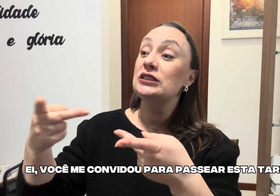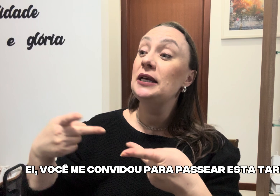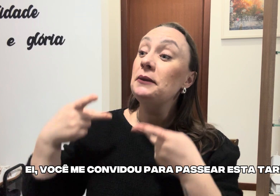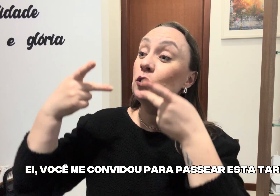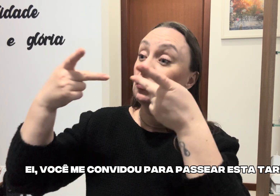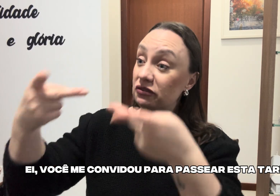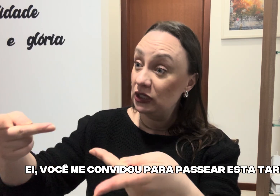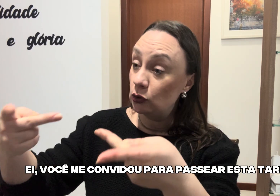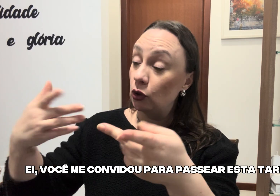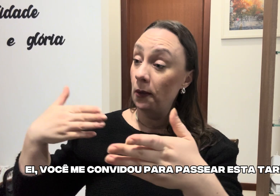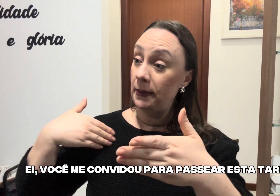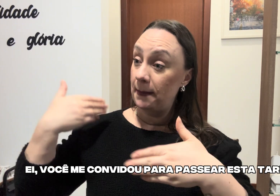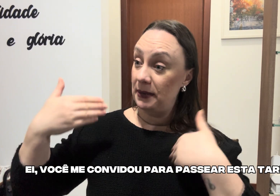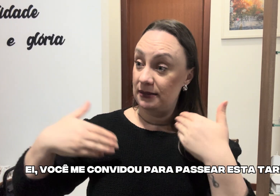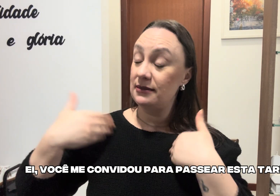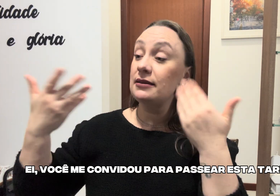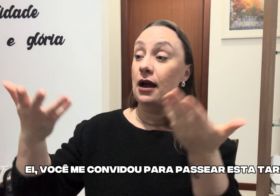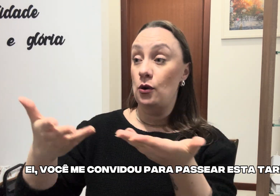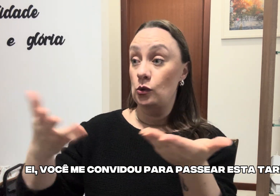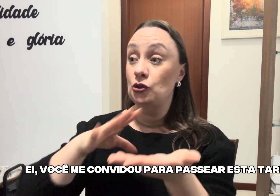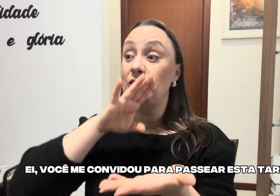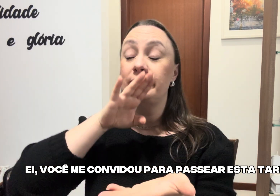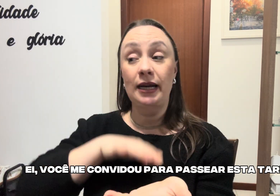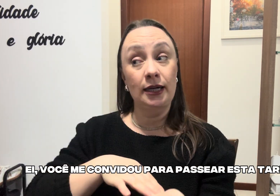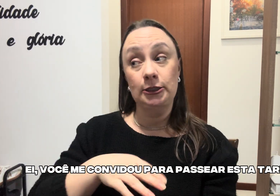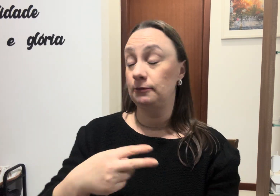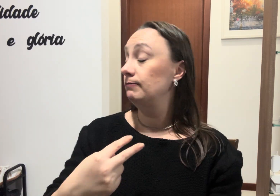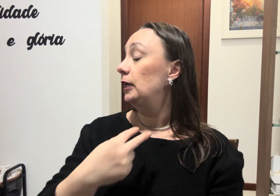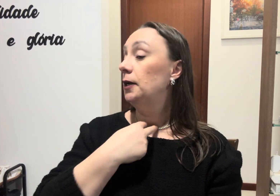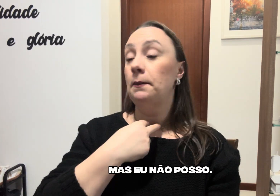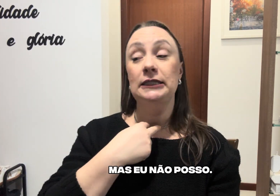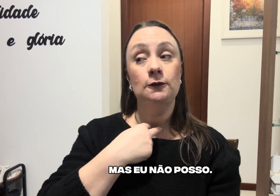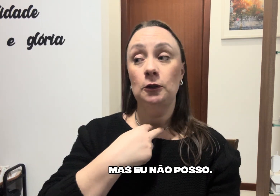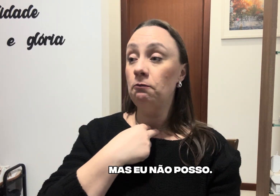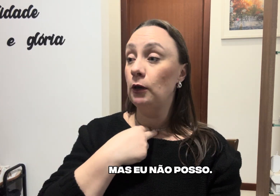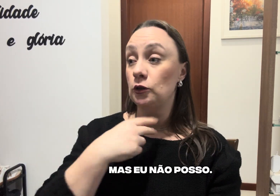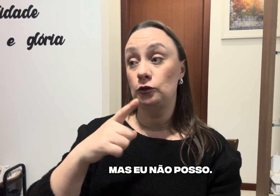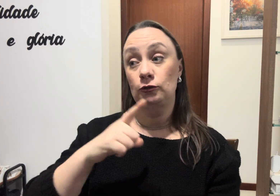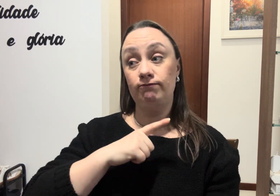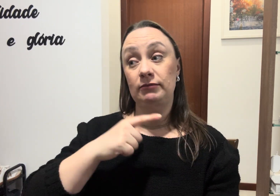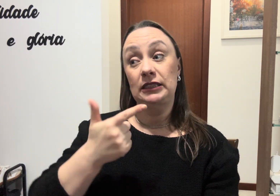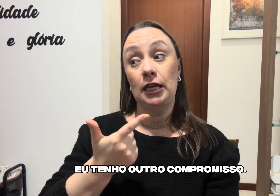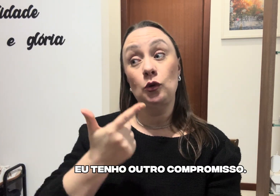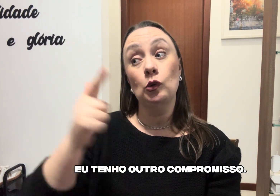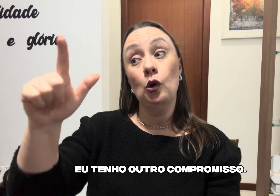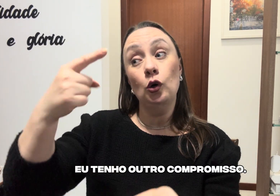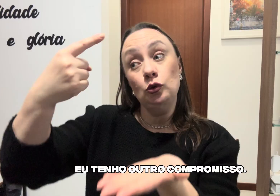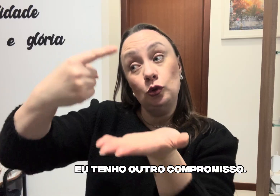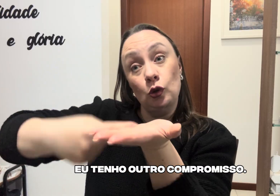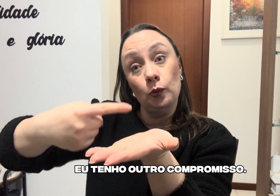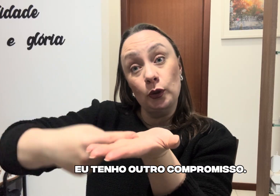me convidou para passear hoje à tarde, mas eu não posso, tenho outro